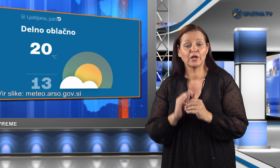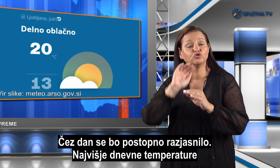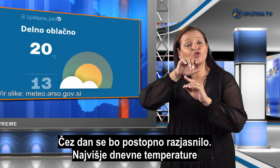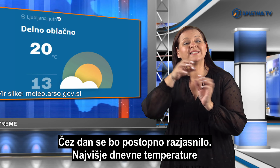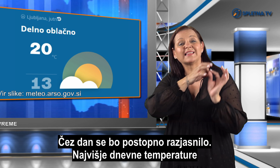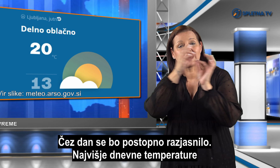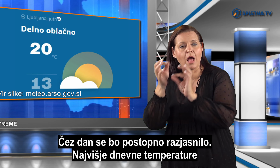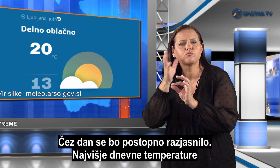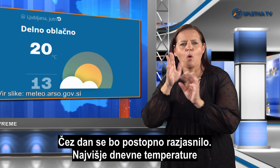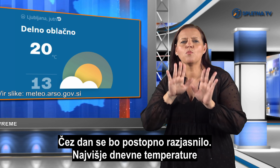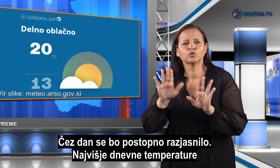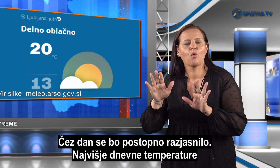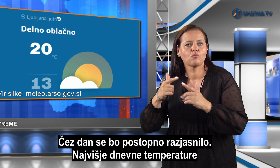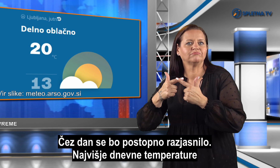Čez dan se bo postopoma razjasnilo.